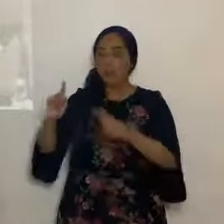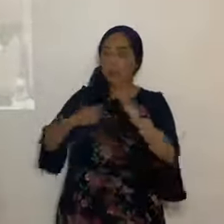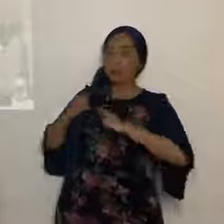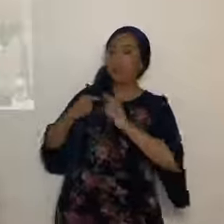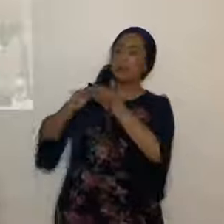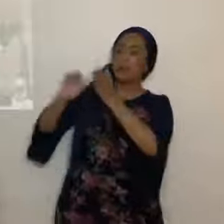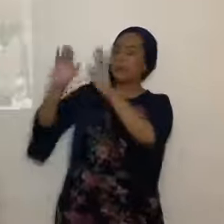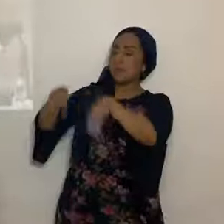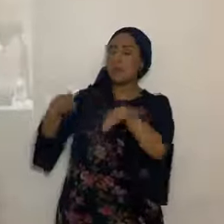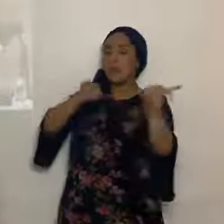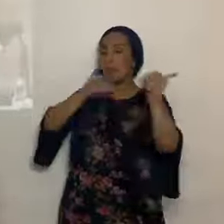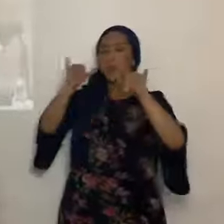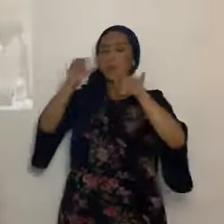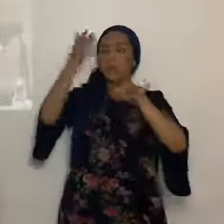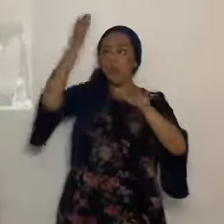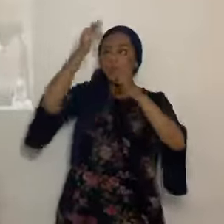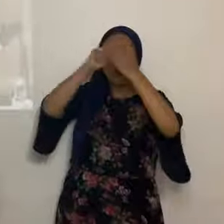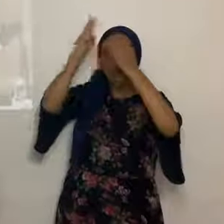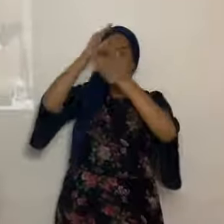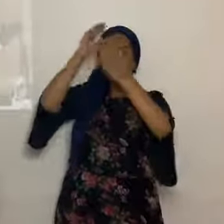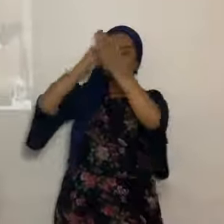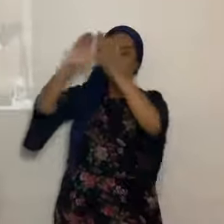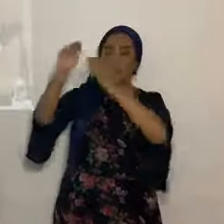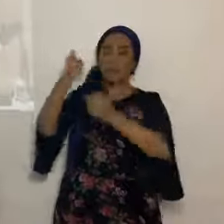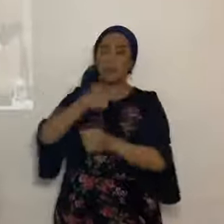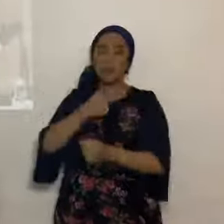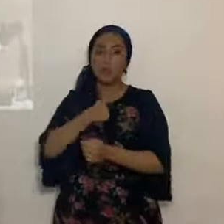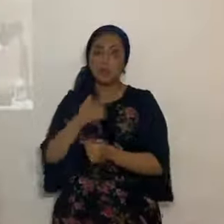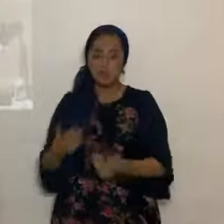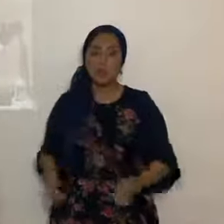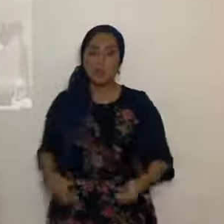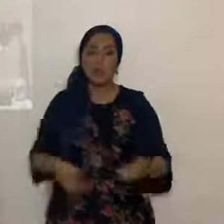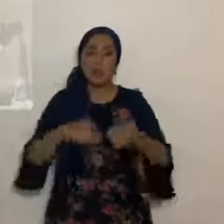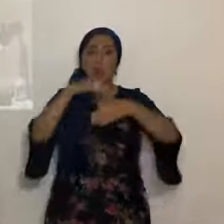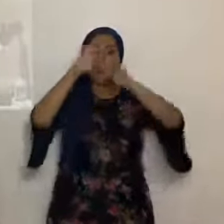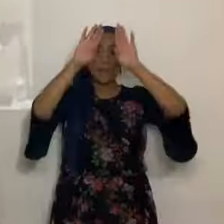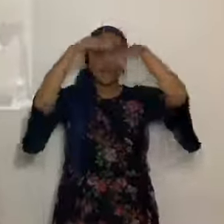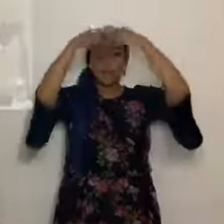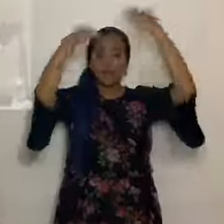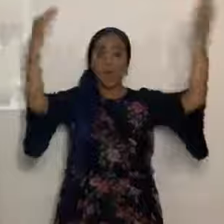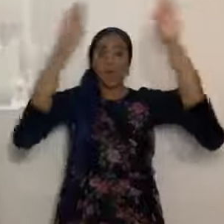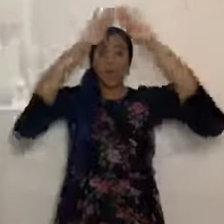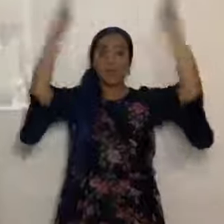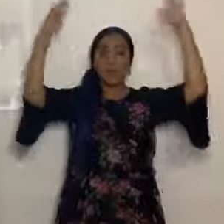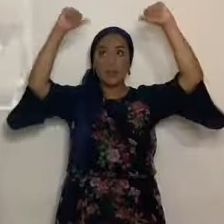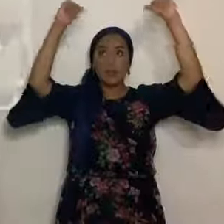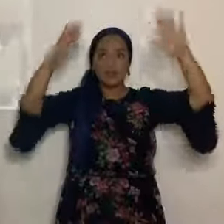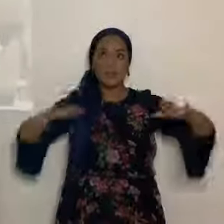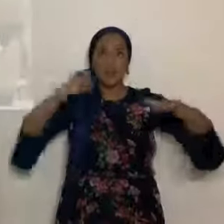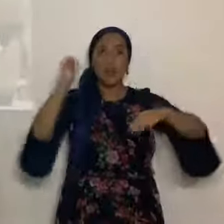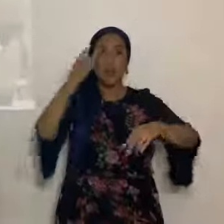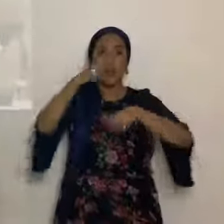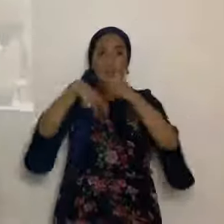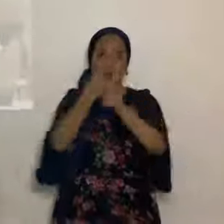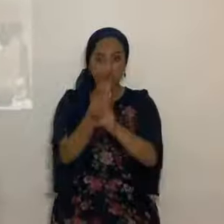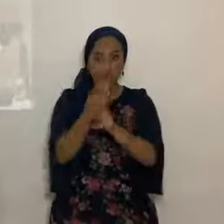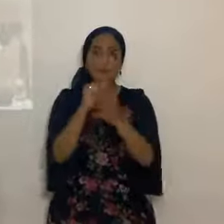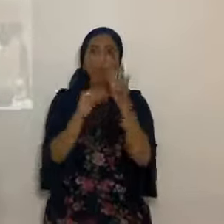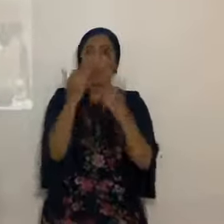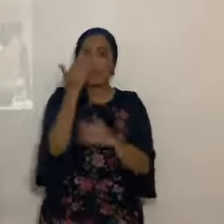os perdonan también a vosotros vuestro Padre Celestial. O sea, se abren las ventanas de los cielos y viene sanidad y viene bendición de todo tipo.